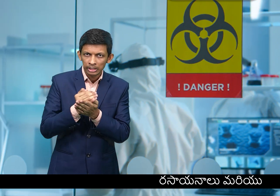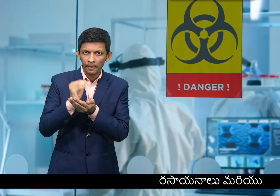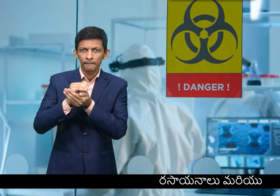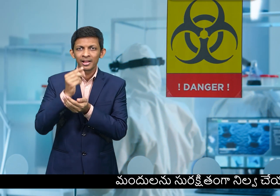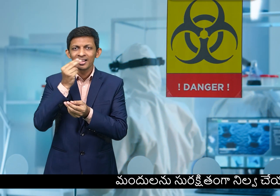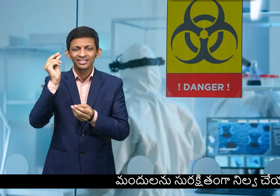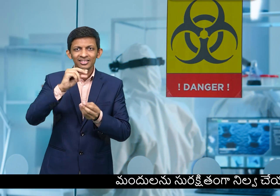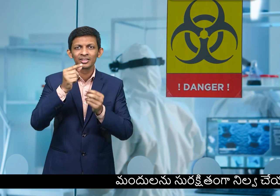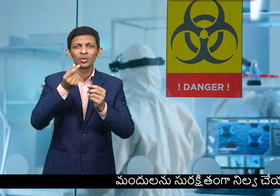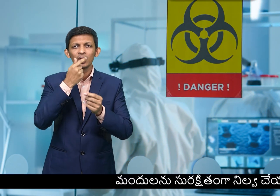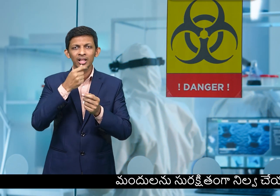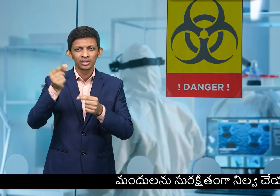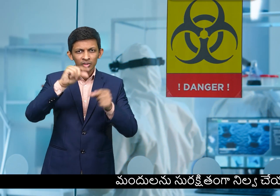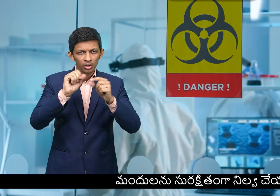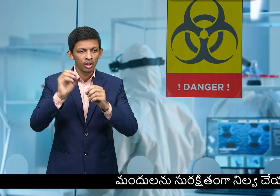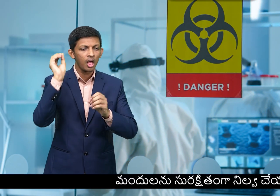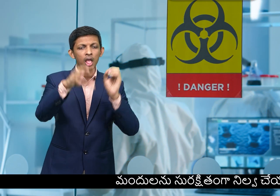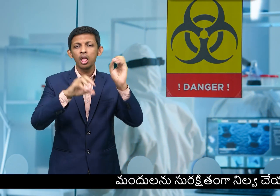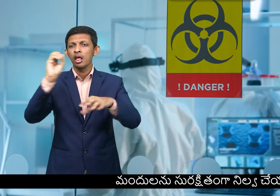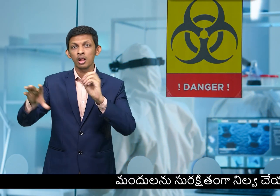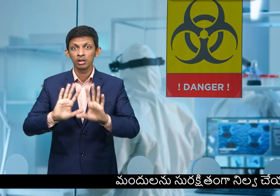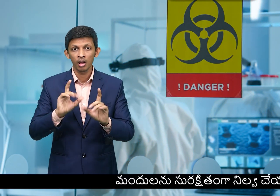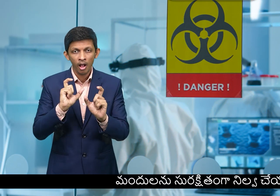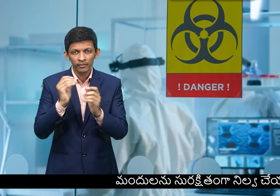రసాయనాలు మరియు మందులను సురక్షితంగా నిల్వ చేయండి.